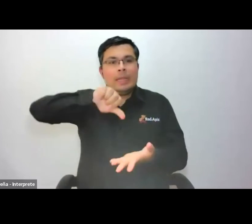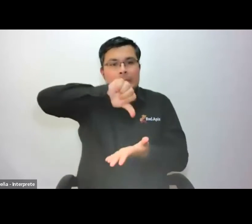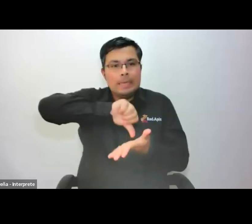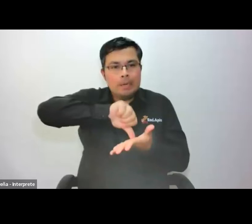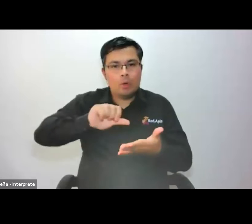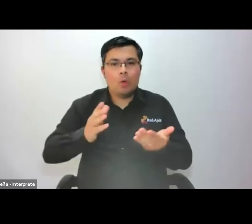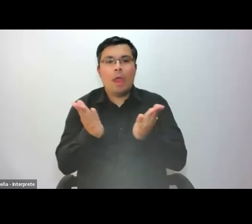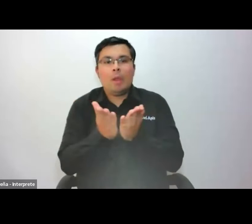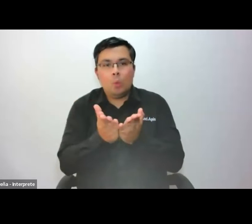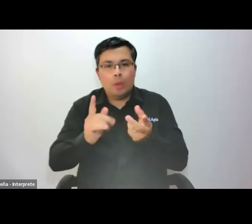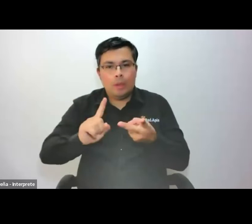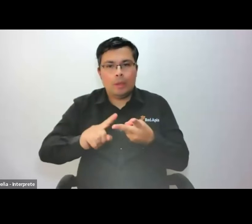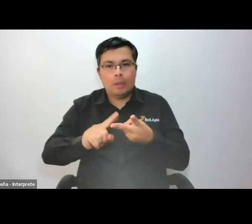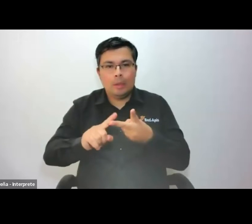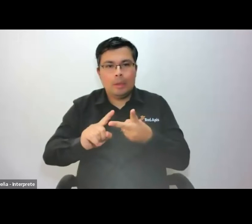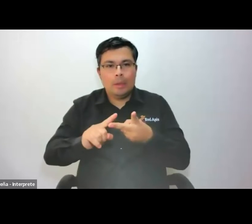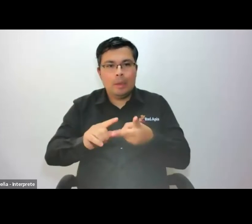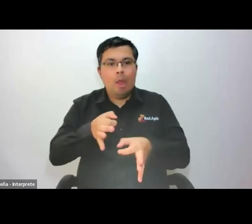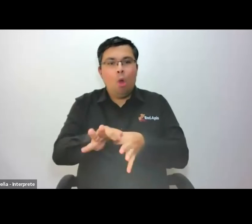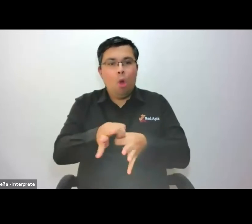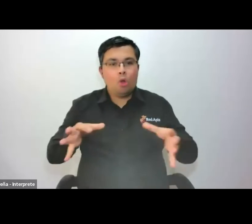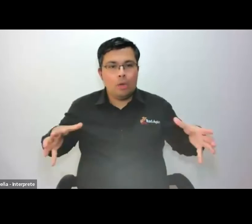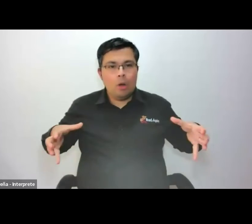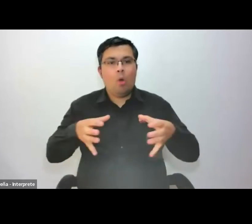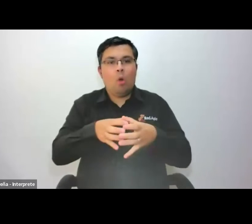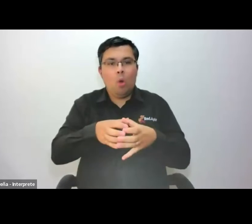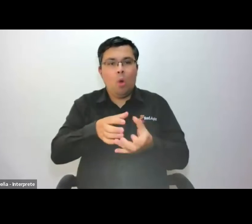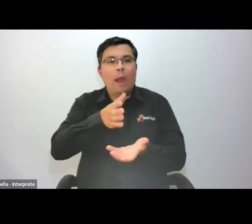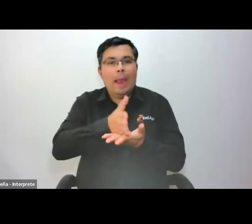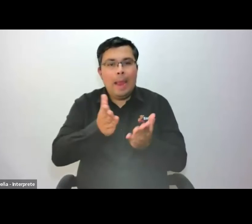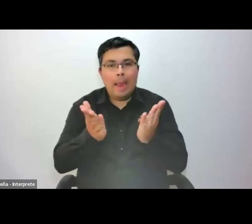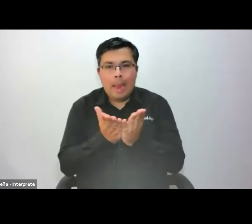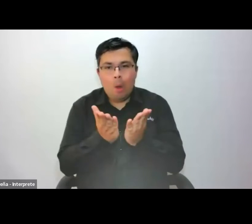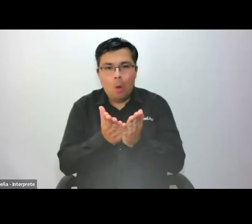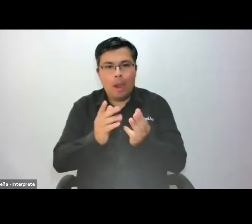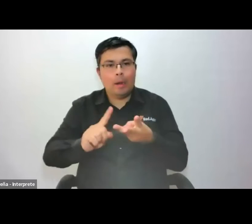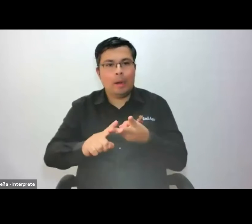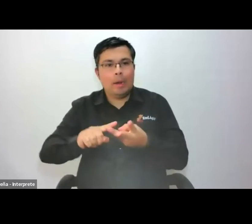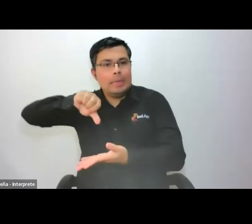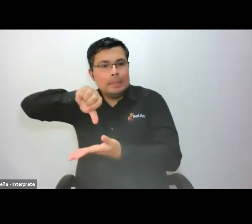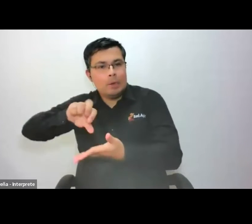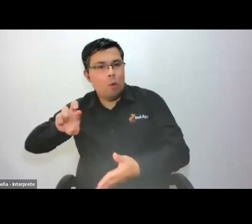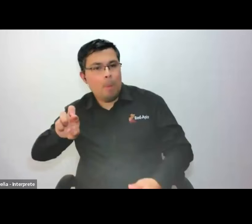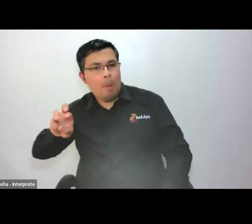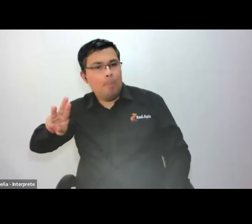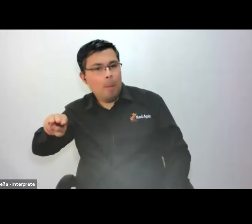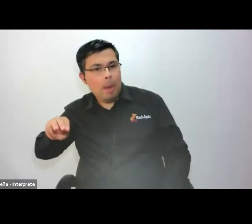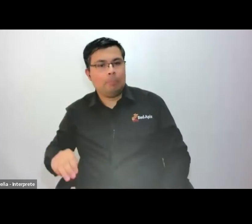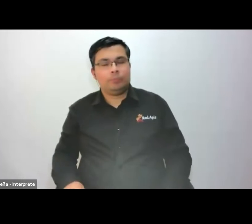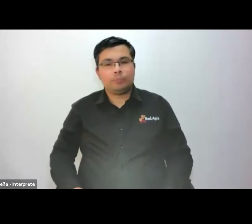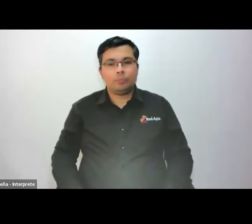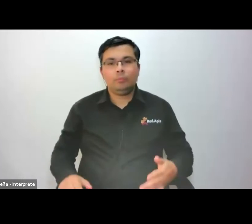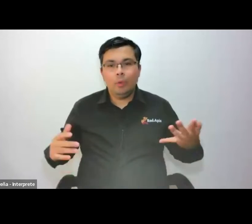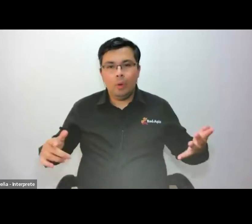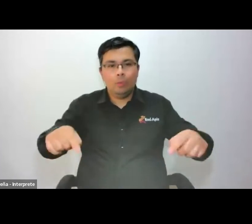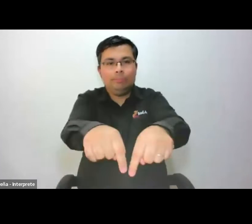escolares, los centros generales de madre, padre y apoderados, o espacios también cotidianos, ¿no? El espacio del aula en términos de participación,